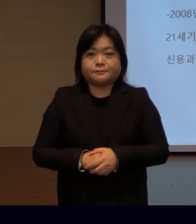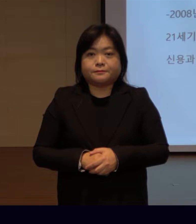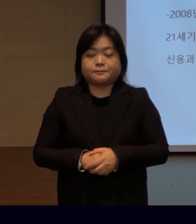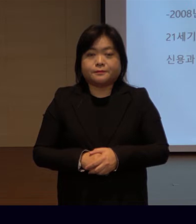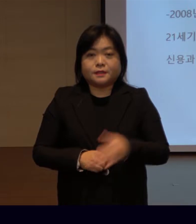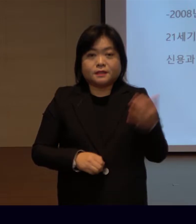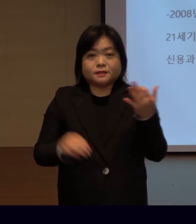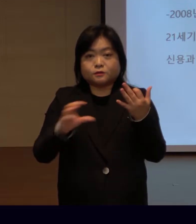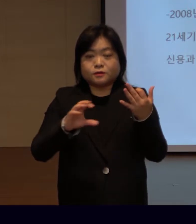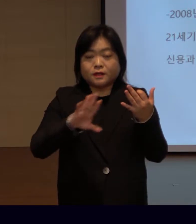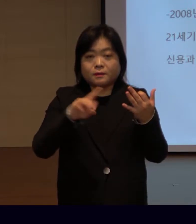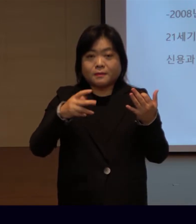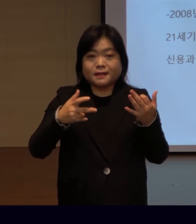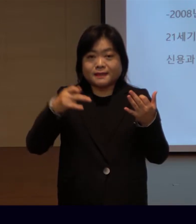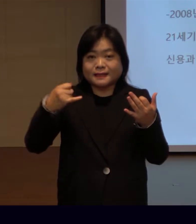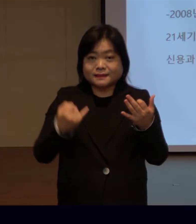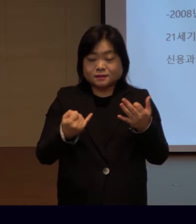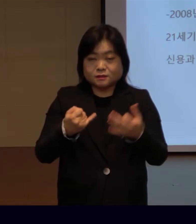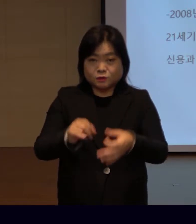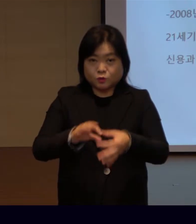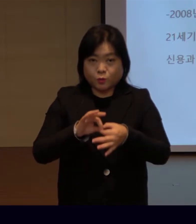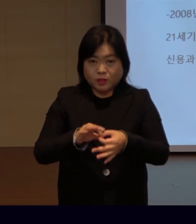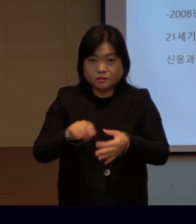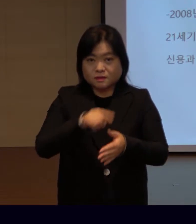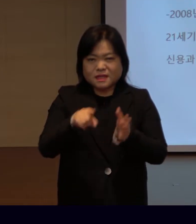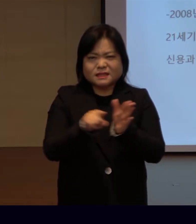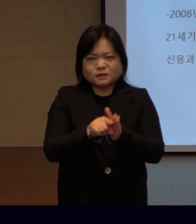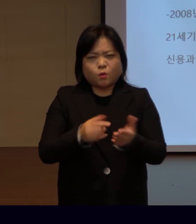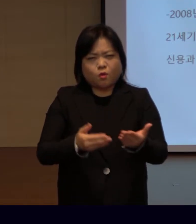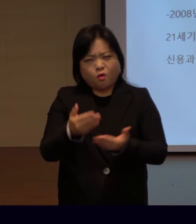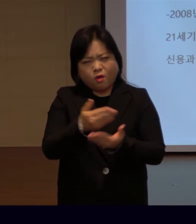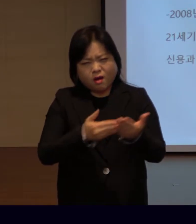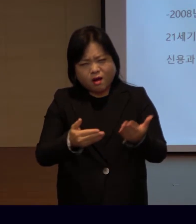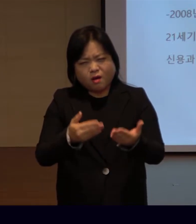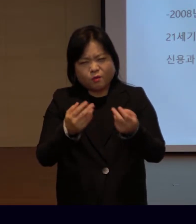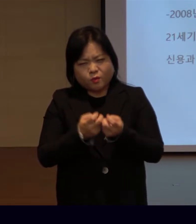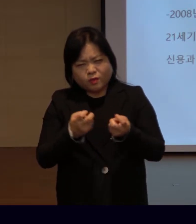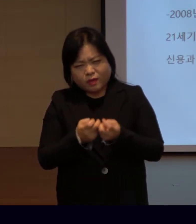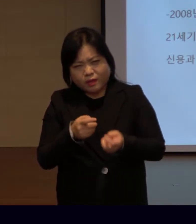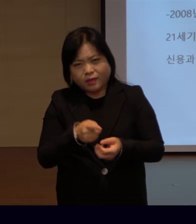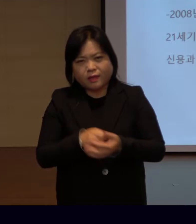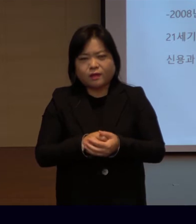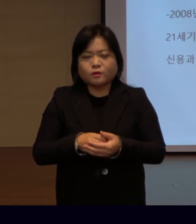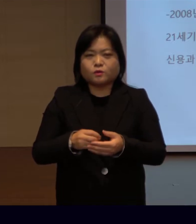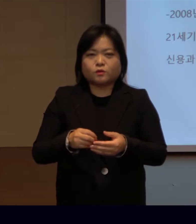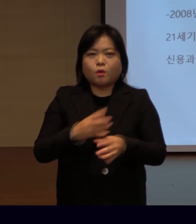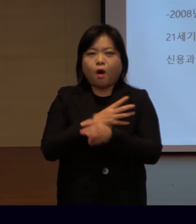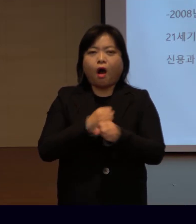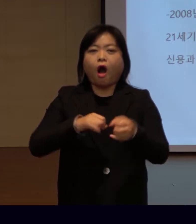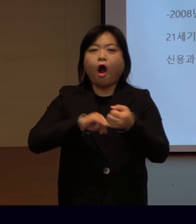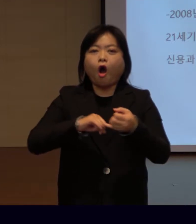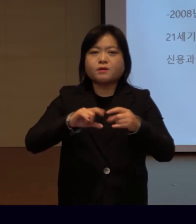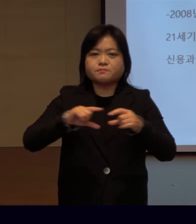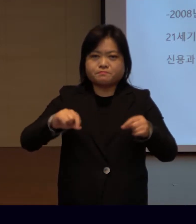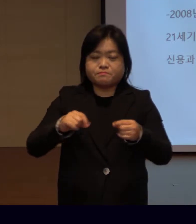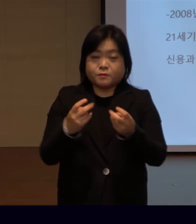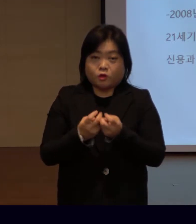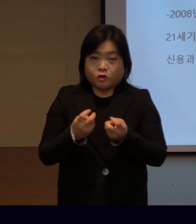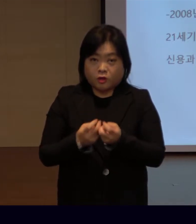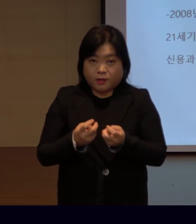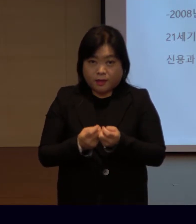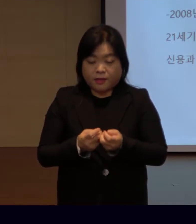그 19세기 발사크를 통해서 그 당시에 신용 거래가 어떻게 이루어졌고 어음은 도대체